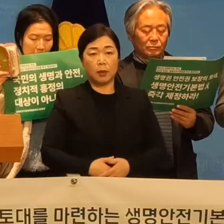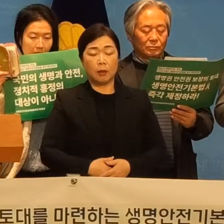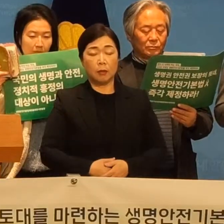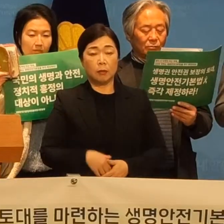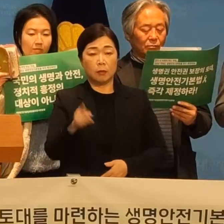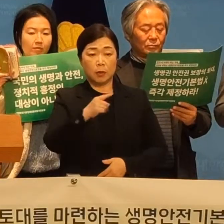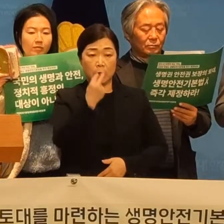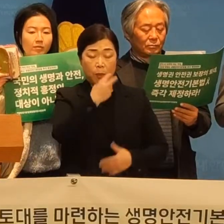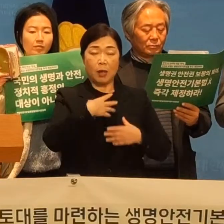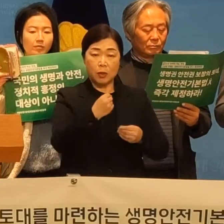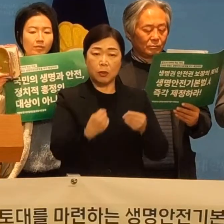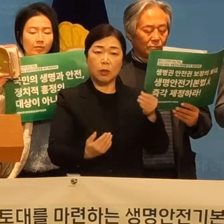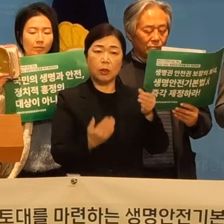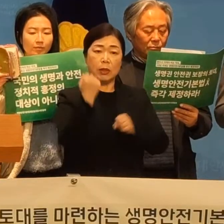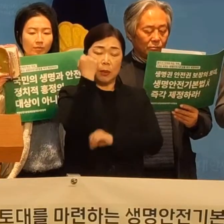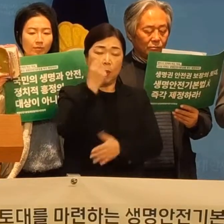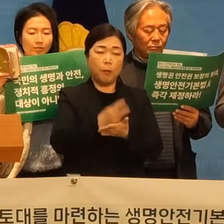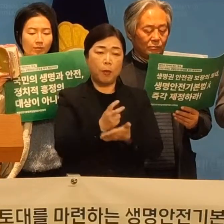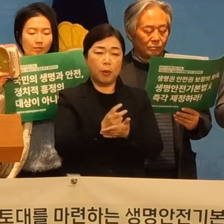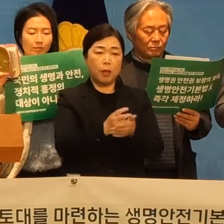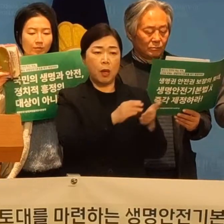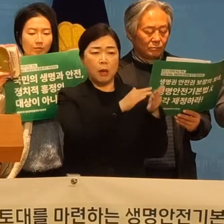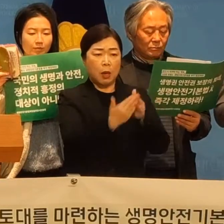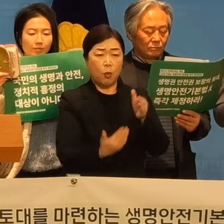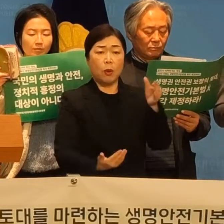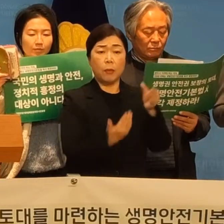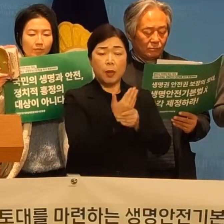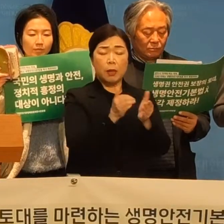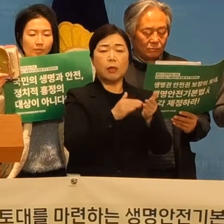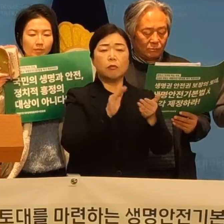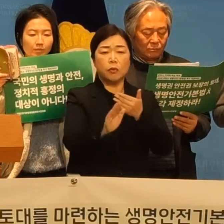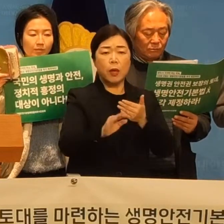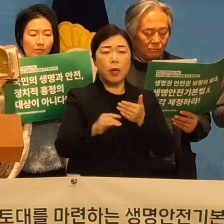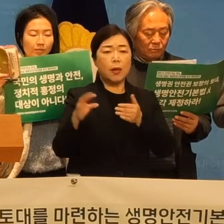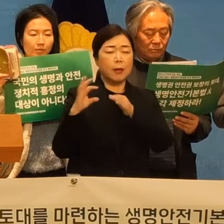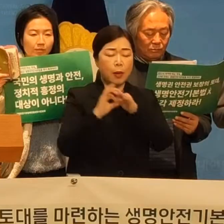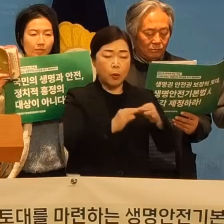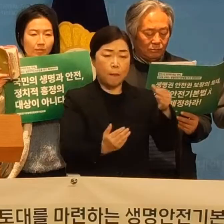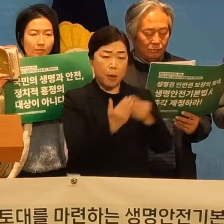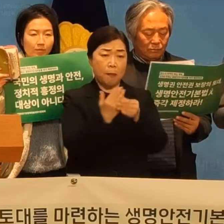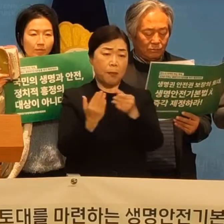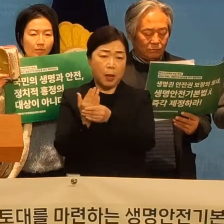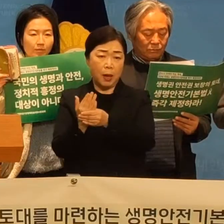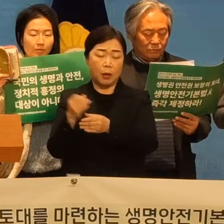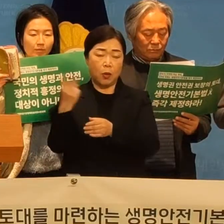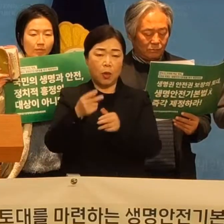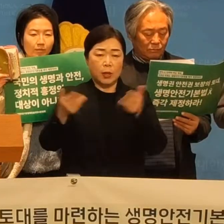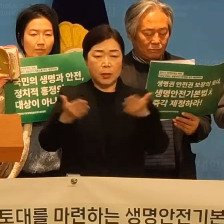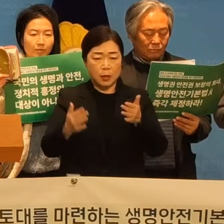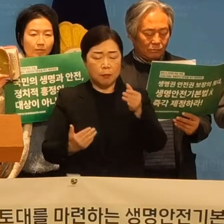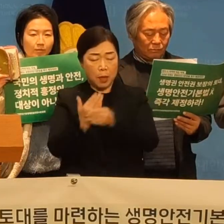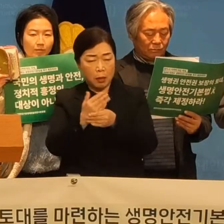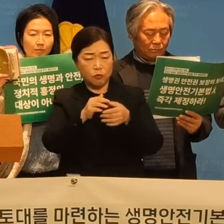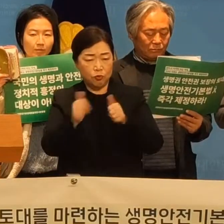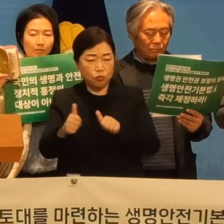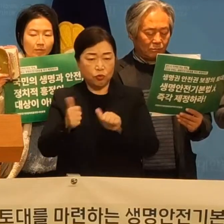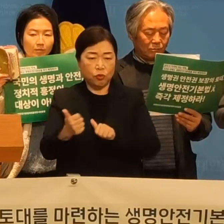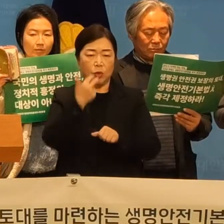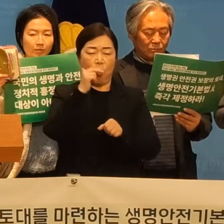생명안전기본법은 세월호 참사 이후 반복되는 재난참사, 산업재해 등 억울한 죽음을 막고자